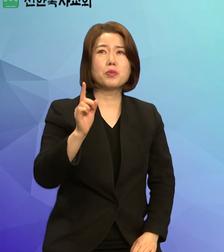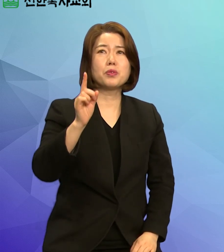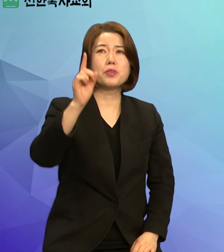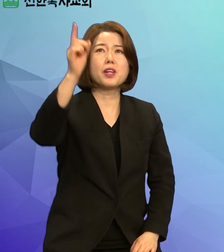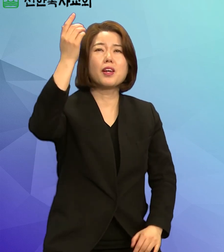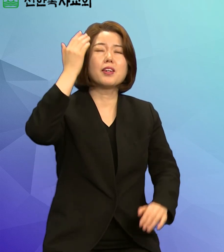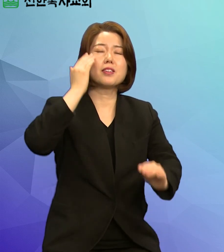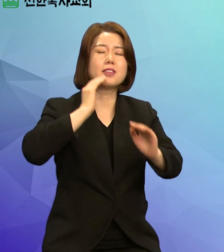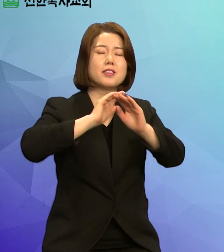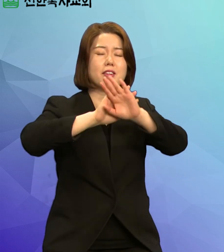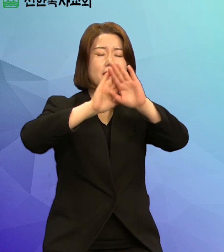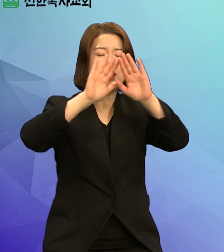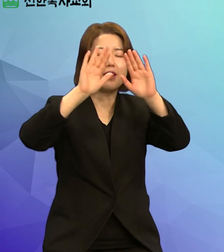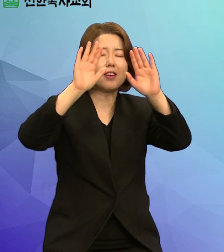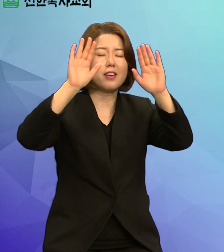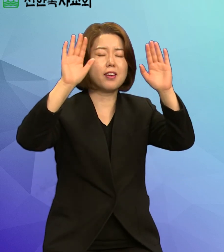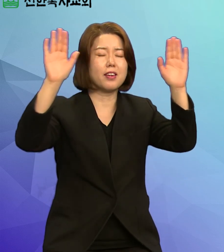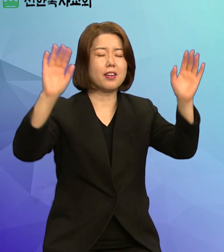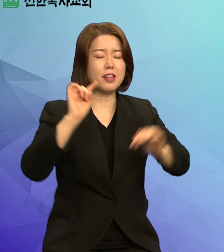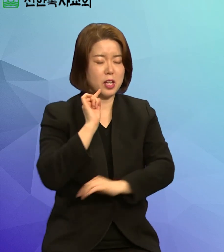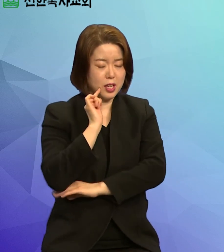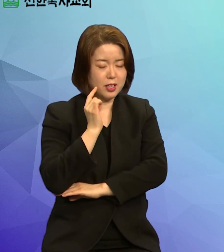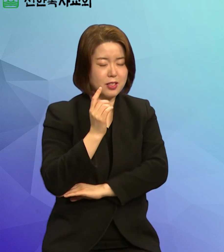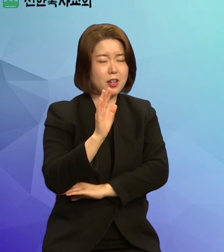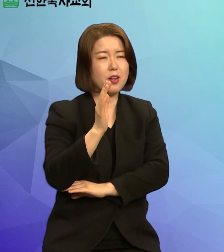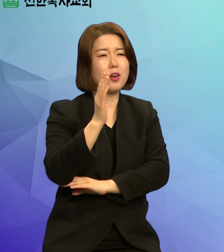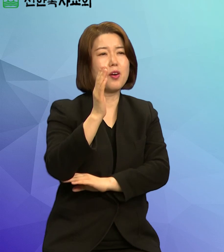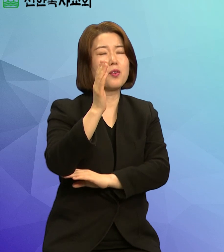높은 하늘에